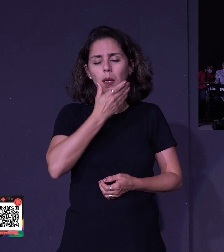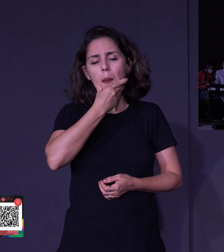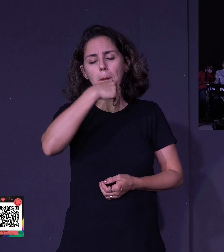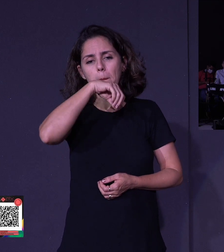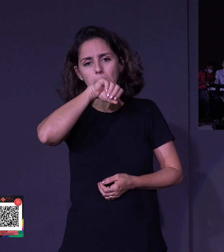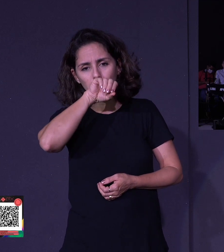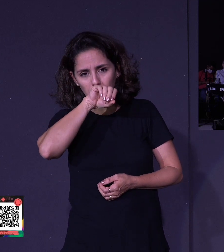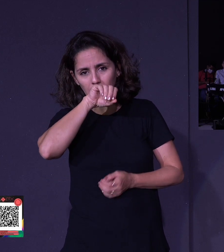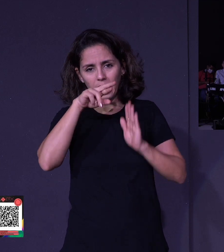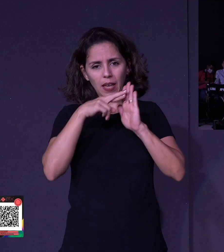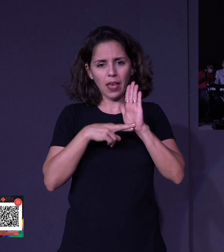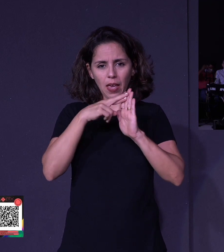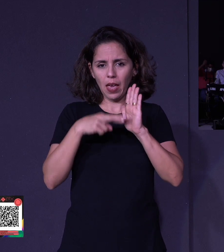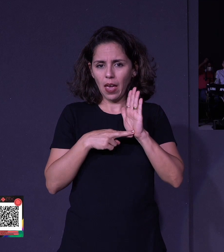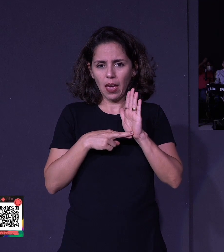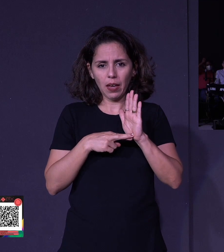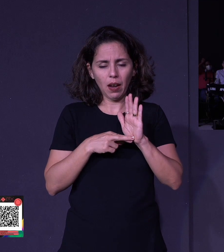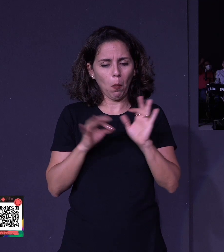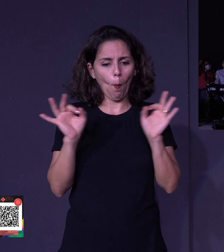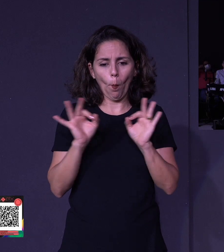não podem ter uma família madura e disciplinada,